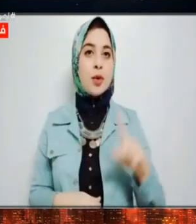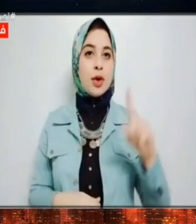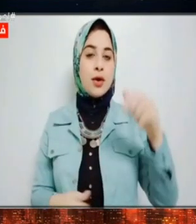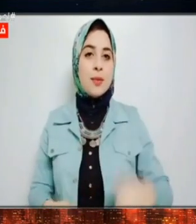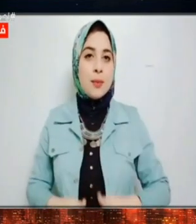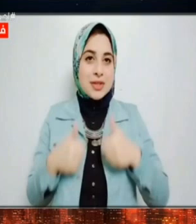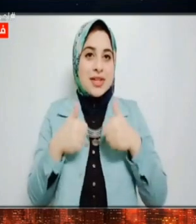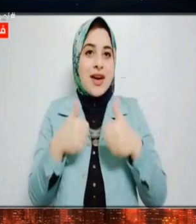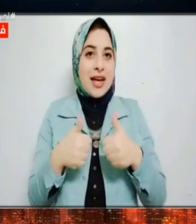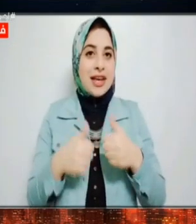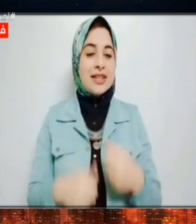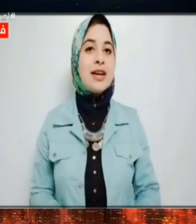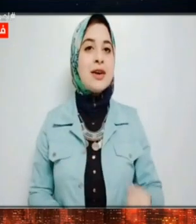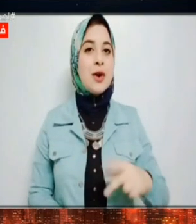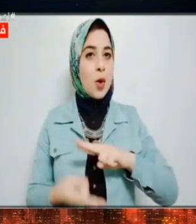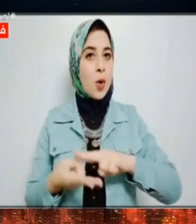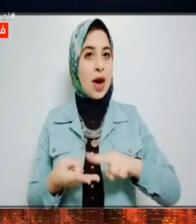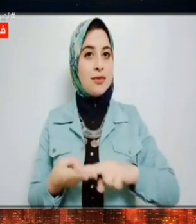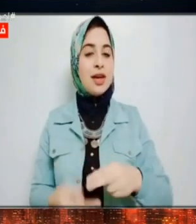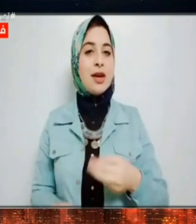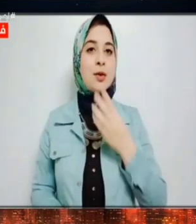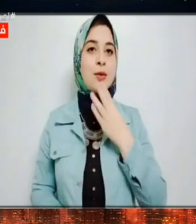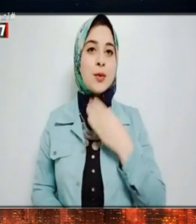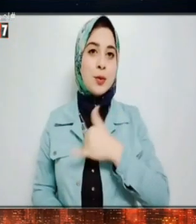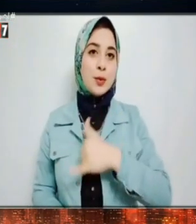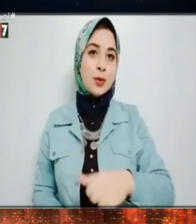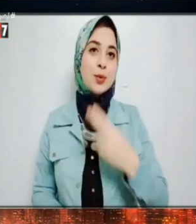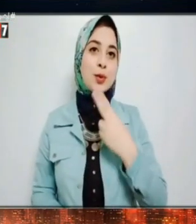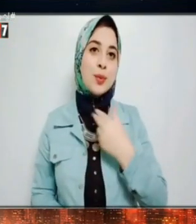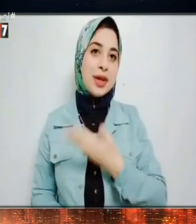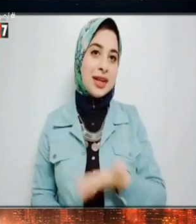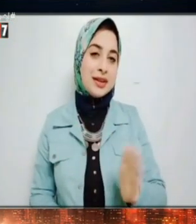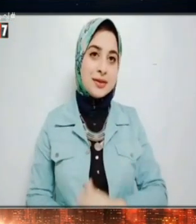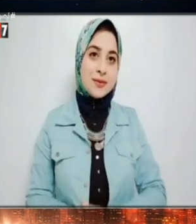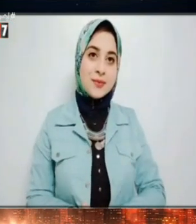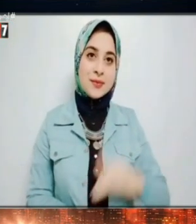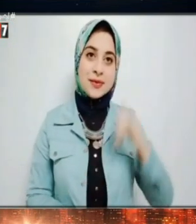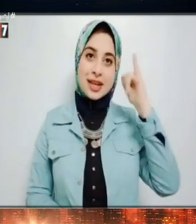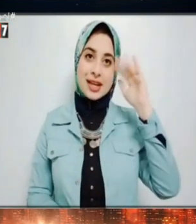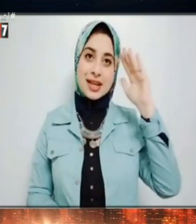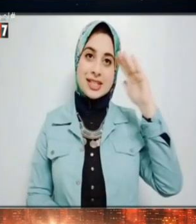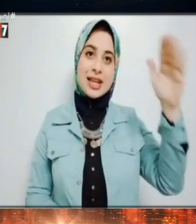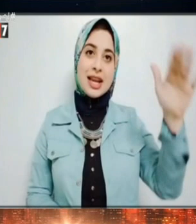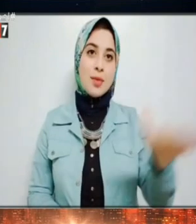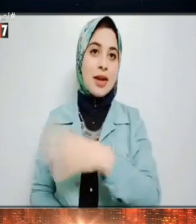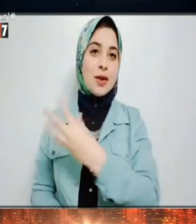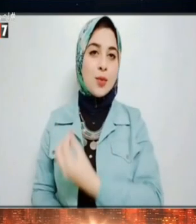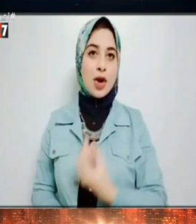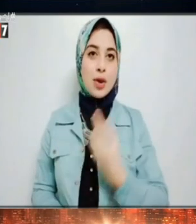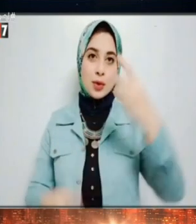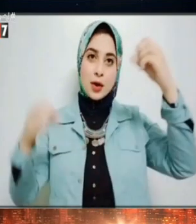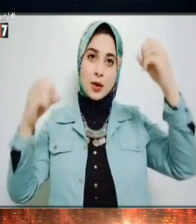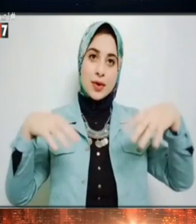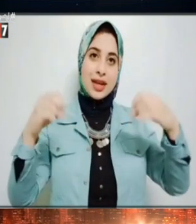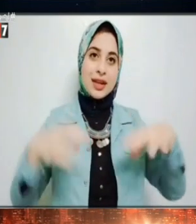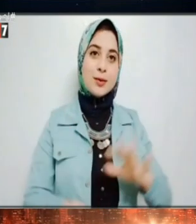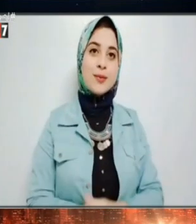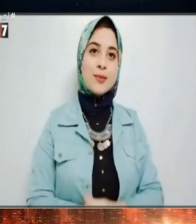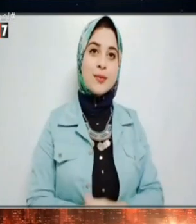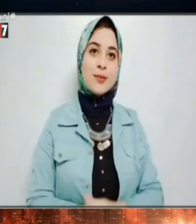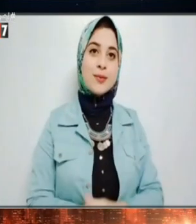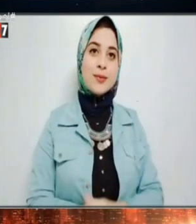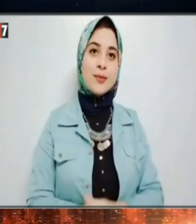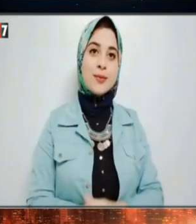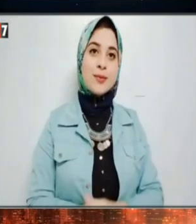انعمكم الله بصحة جيدة وعافية ودمتم بخير. السلام عليكم ورحمة الله وبركاته.